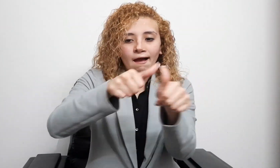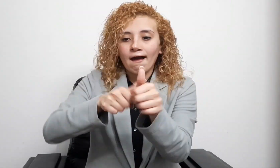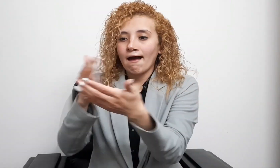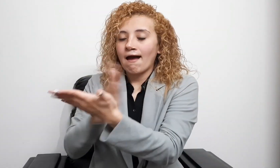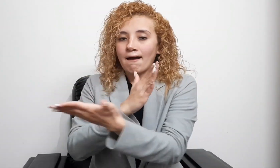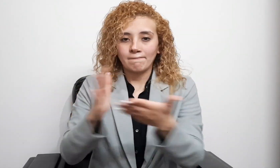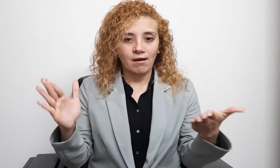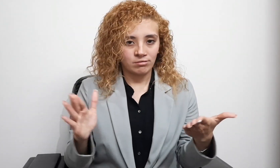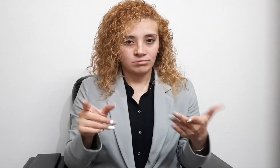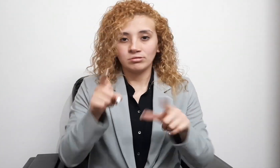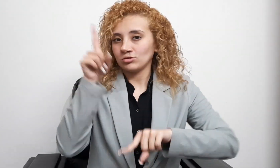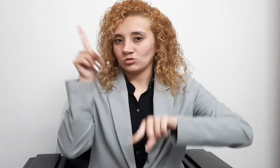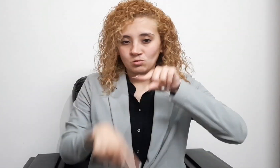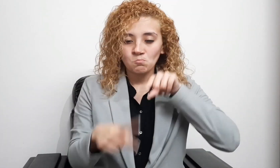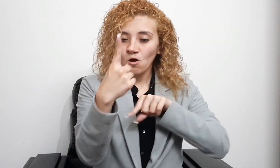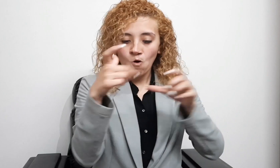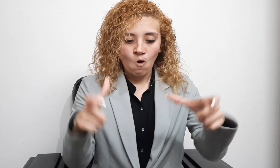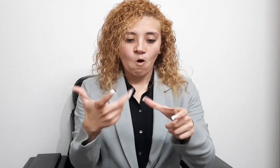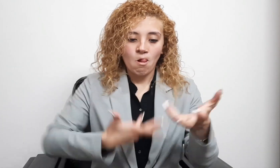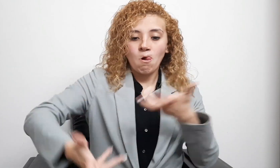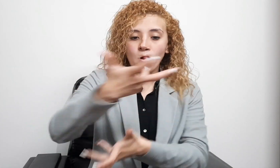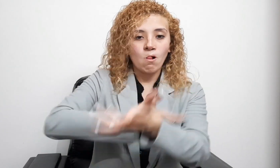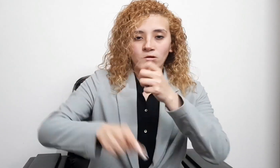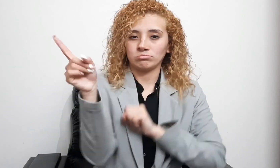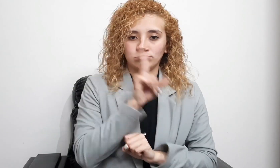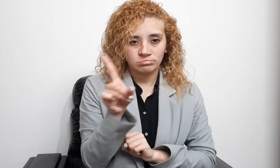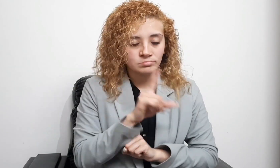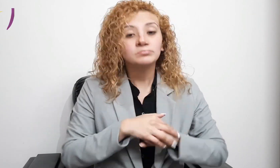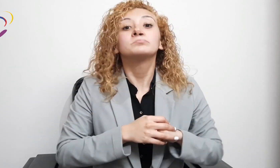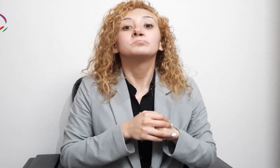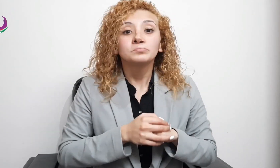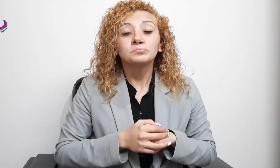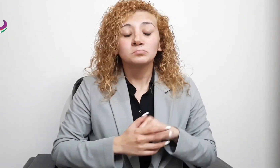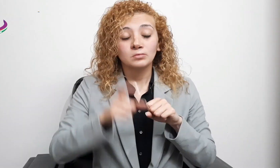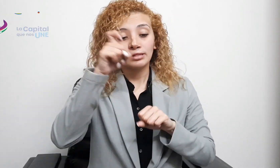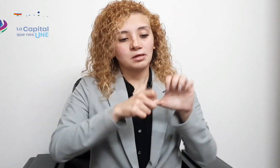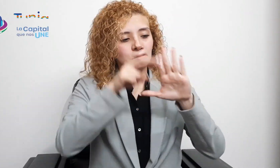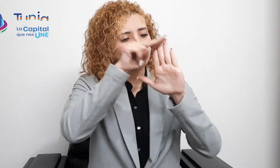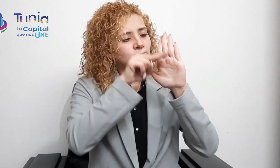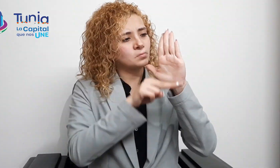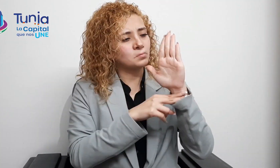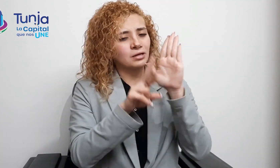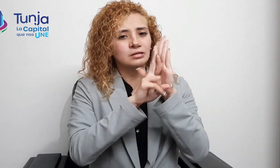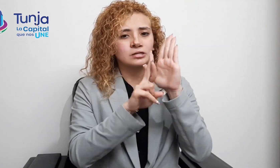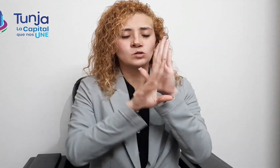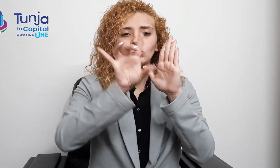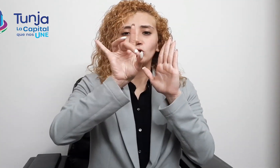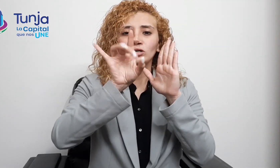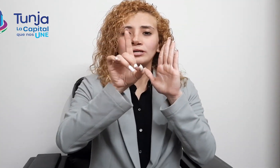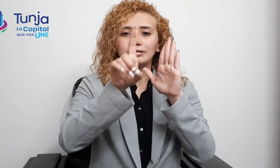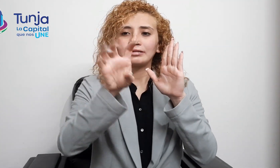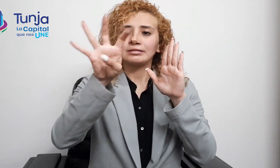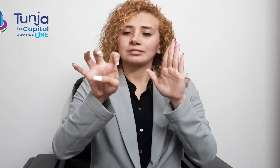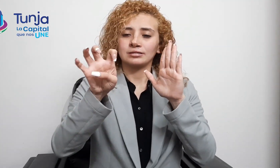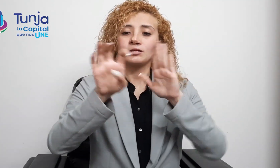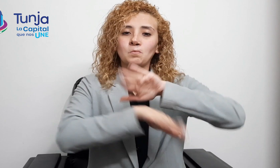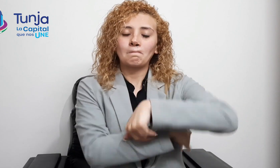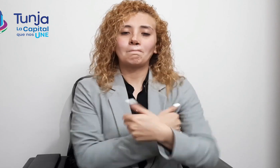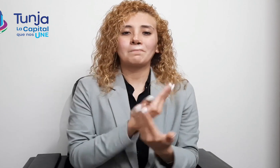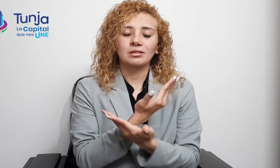para compartir. Implementar los protocolos de bioseguridad descritos en la resolución 1569 del 7 de septiembre del 2020 por